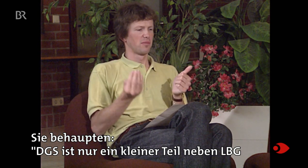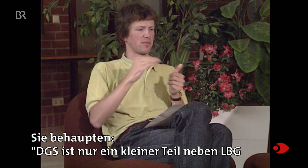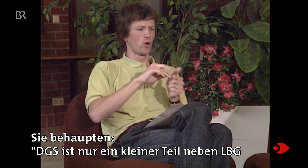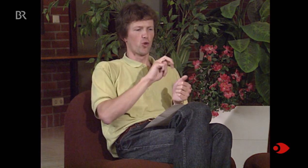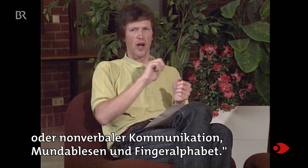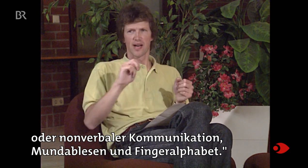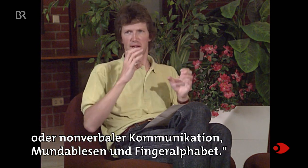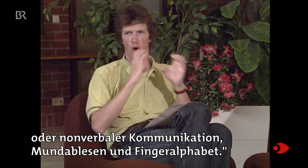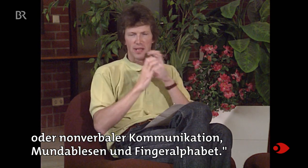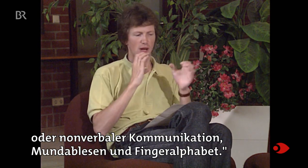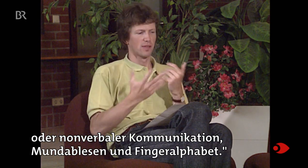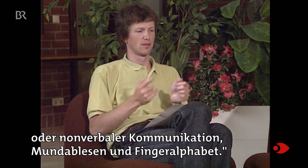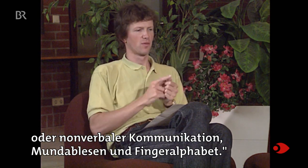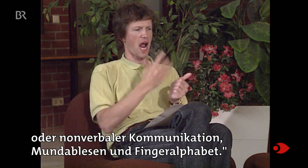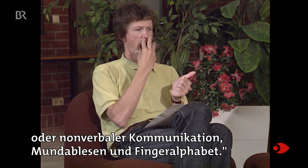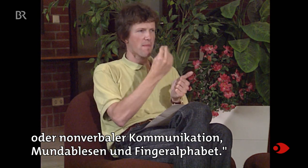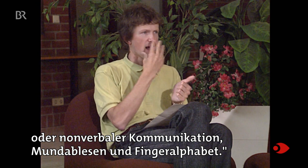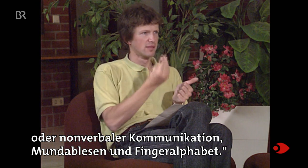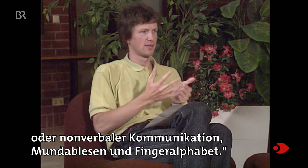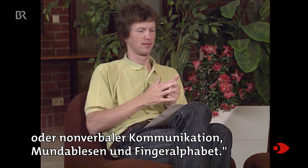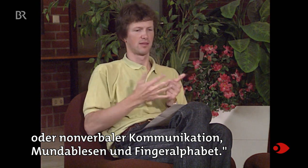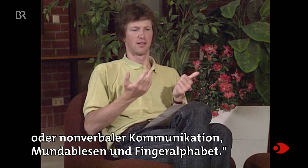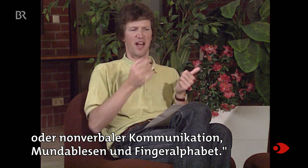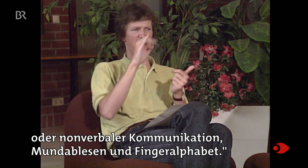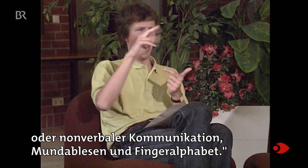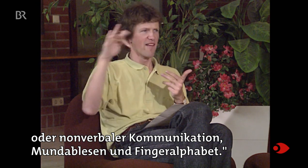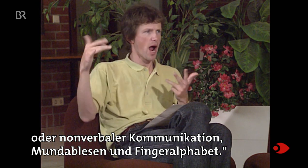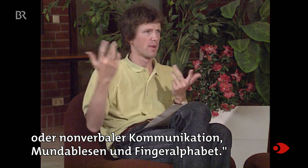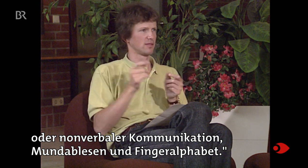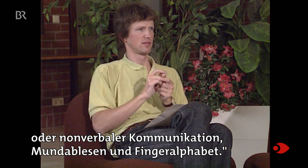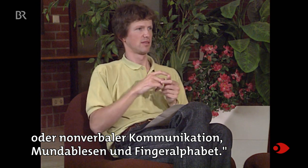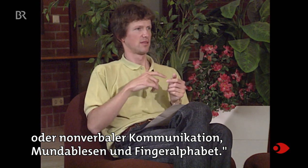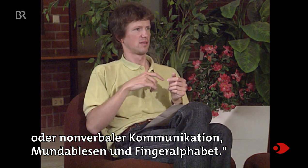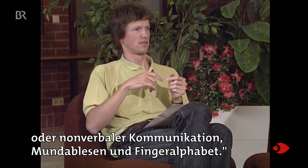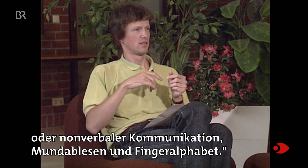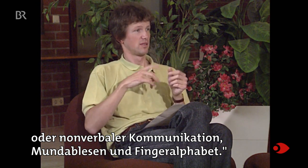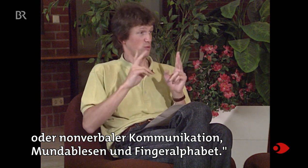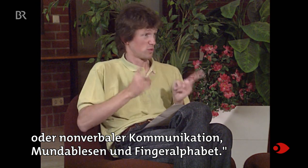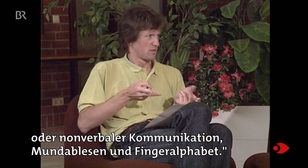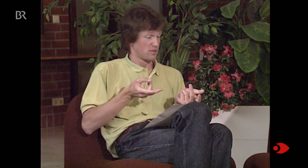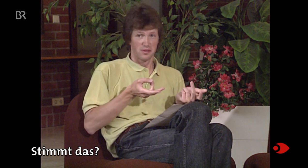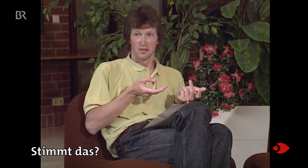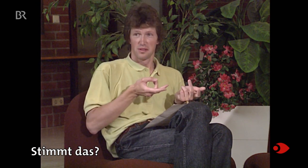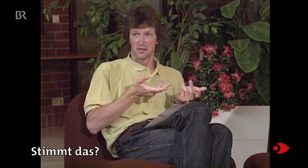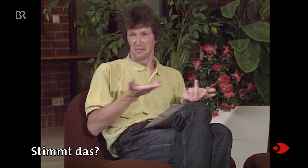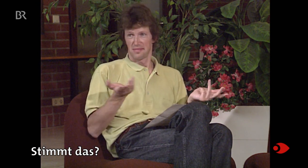oder nonverbaler Kommunikation, Mundablesen und Fingeralphabet. Stimmt das?